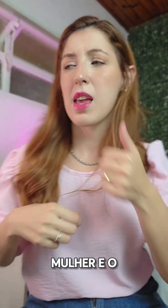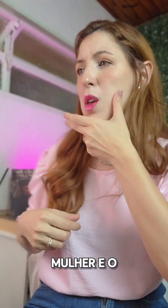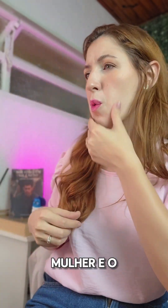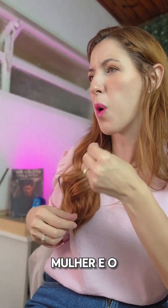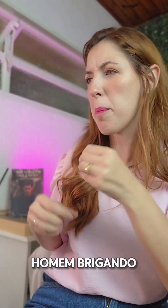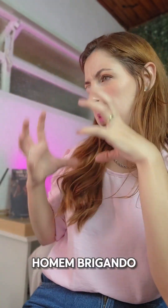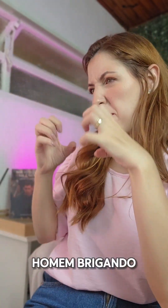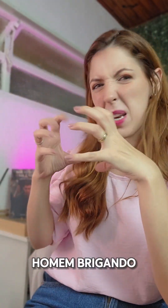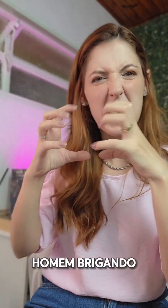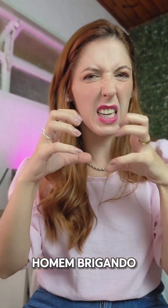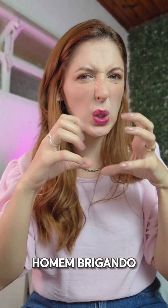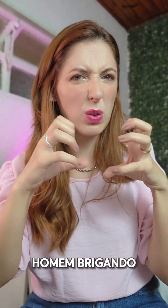o homem brigando.